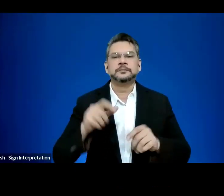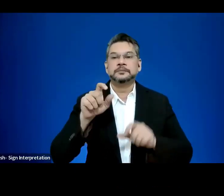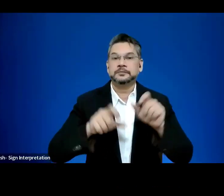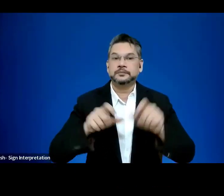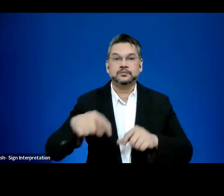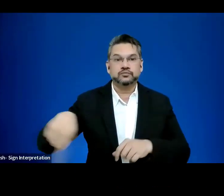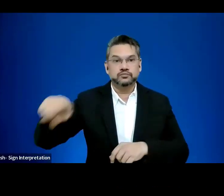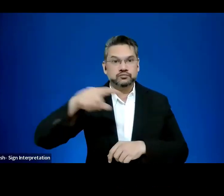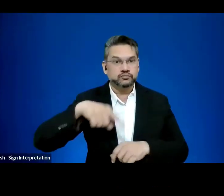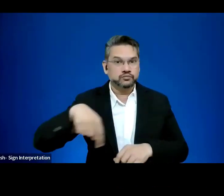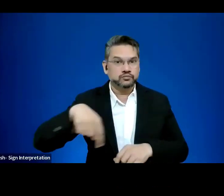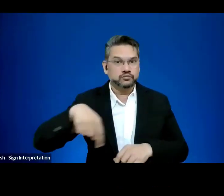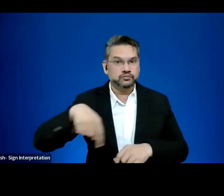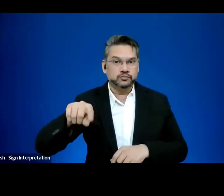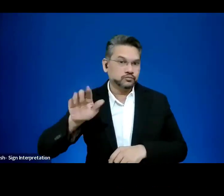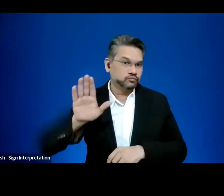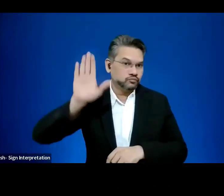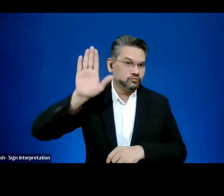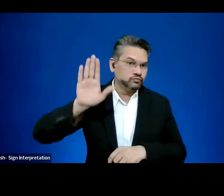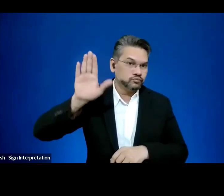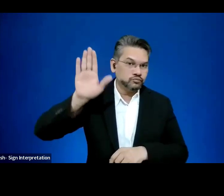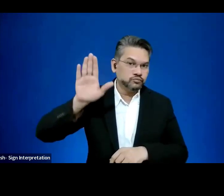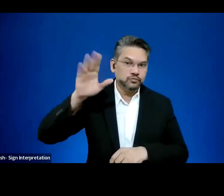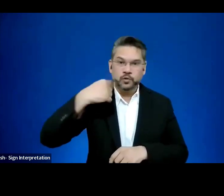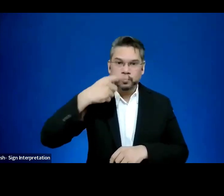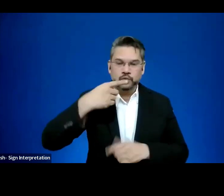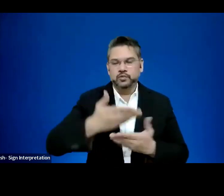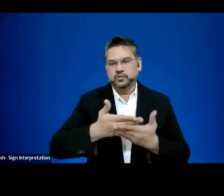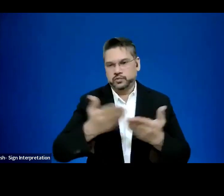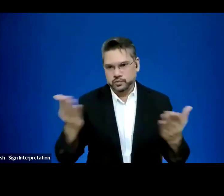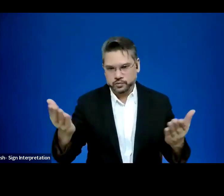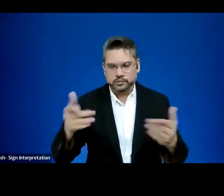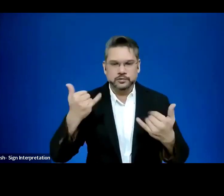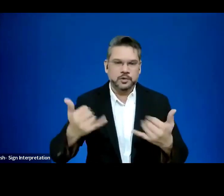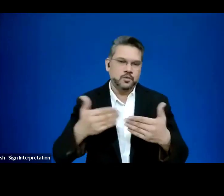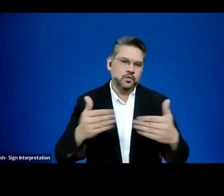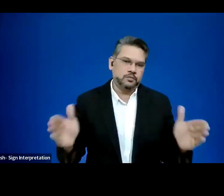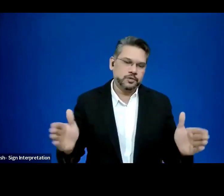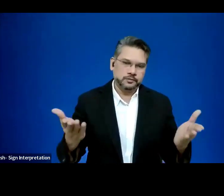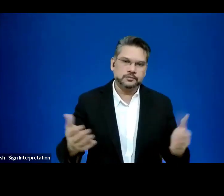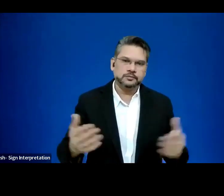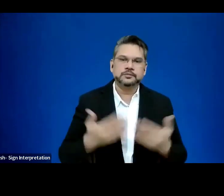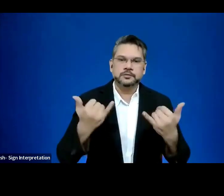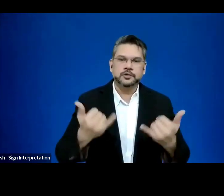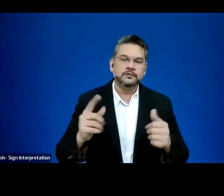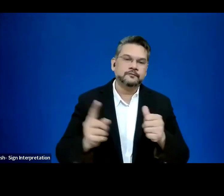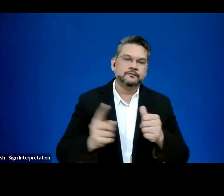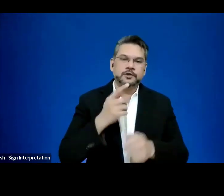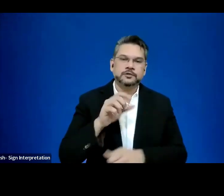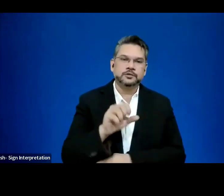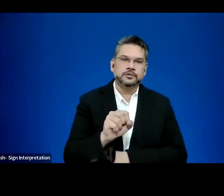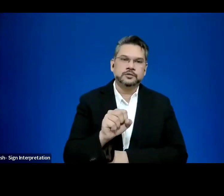我们现在要移到更多想要发言的。